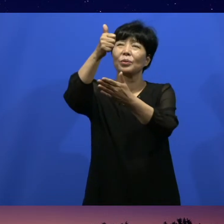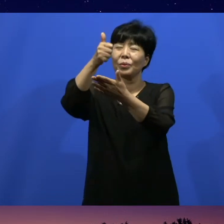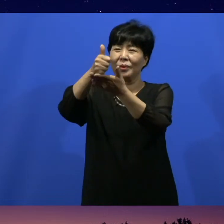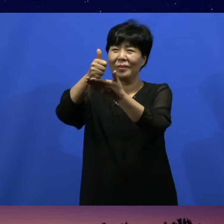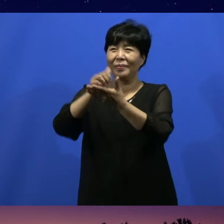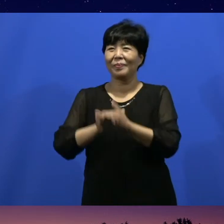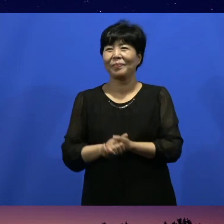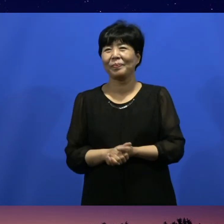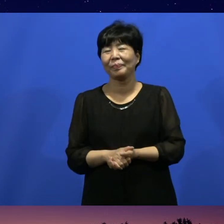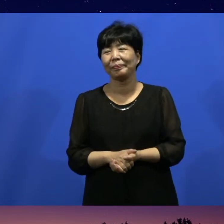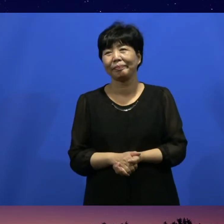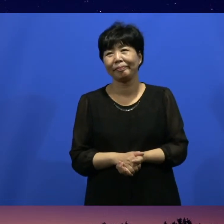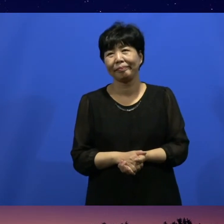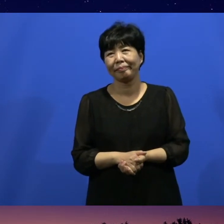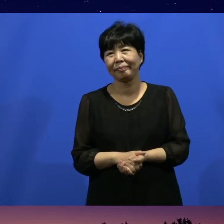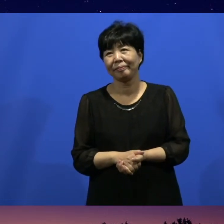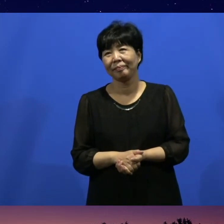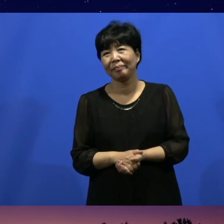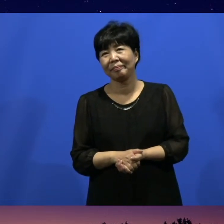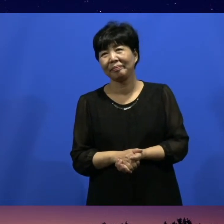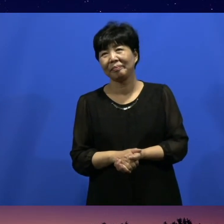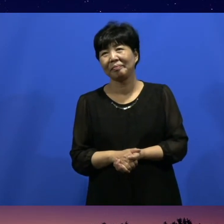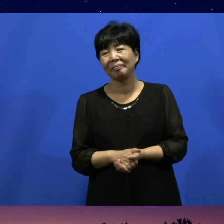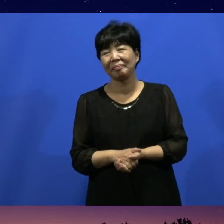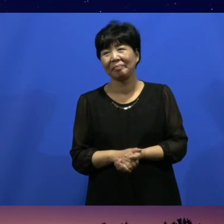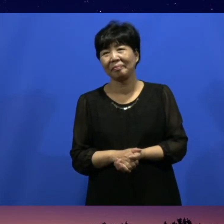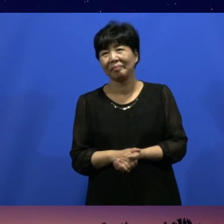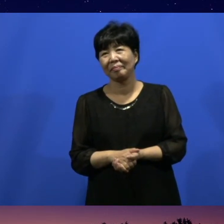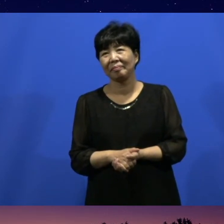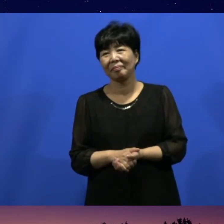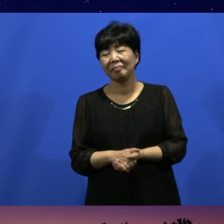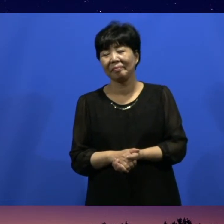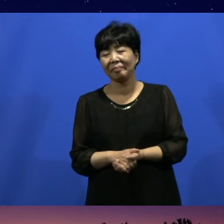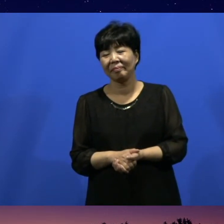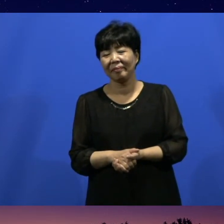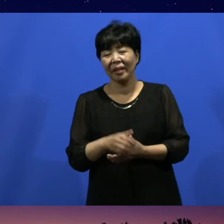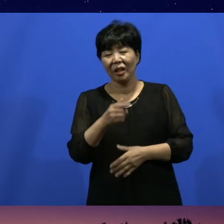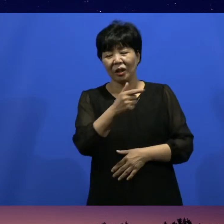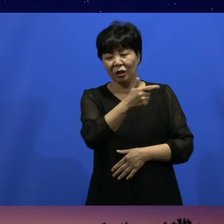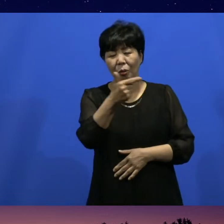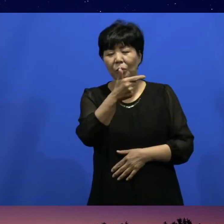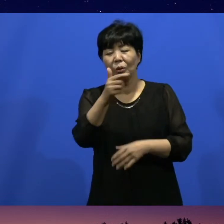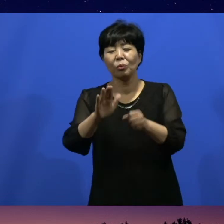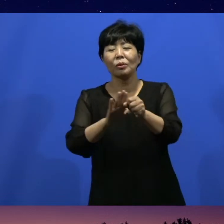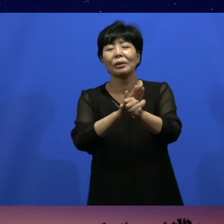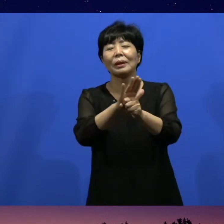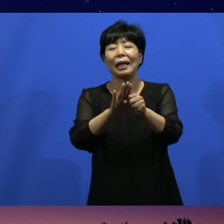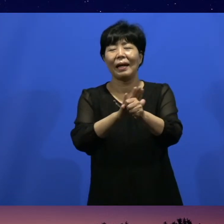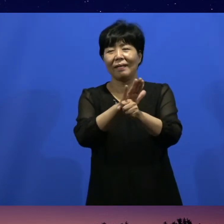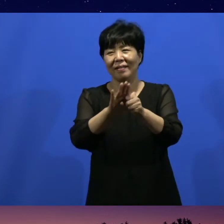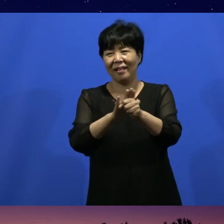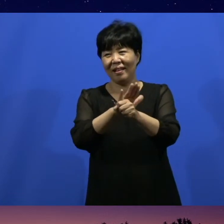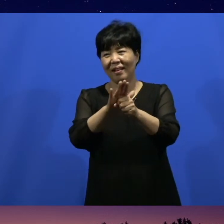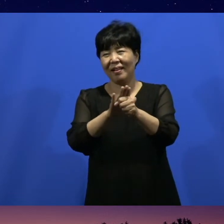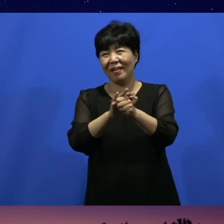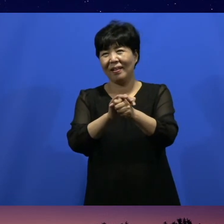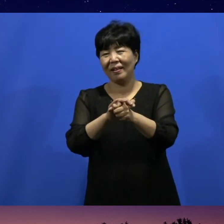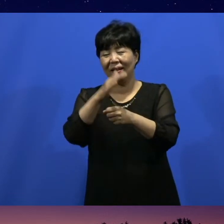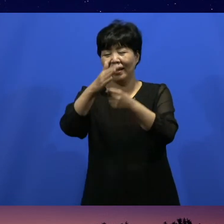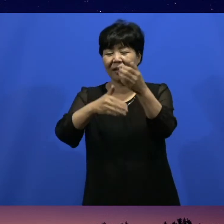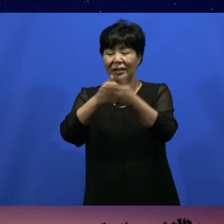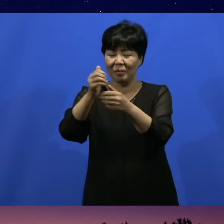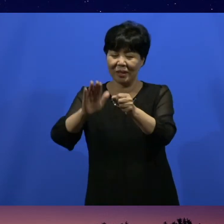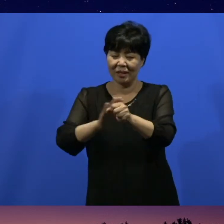너 혼자 있어도 난 너를 위해서 죽을 만큼 난 너를 사랑해. 그 사랑을 내가 경험해야